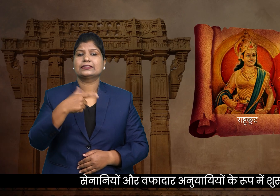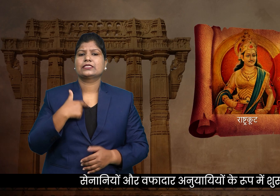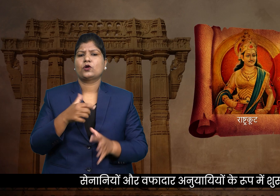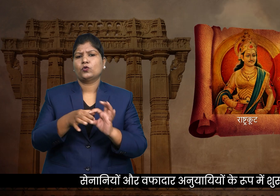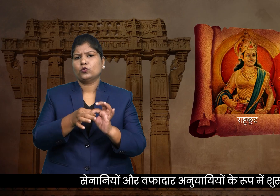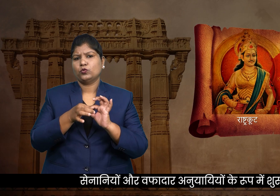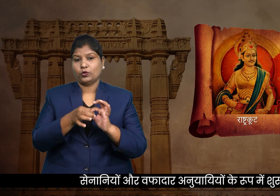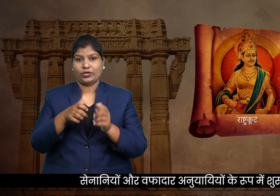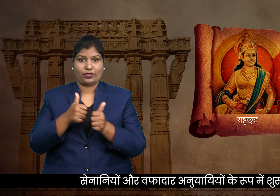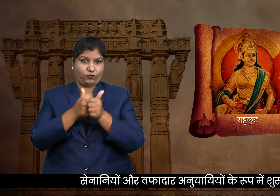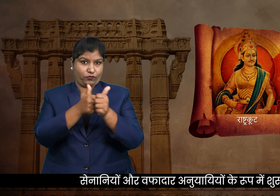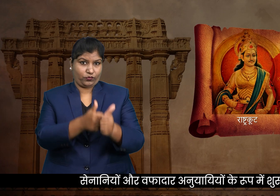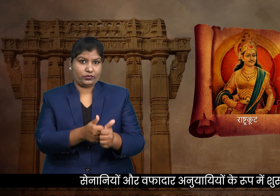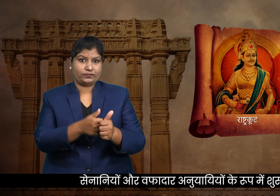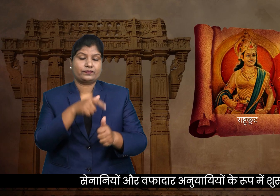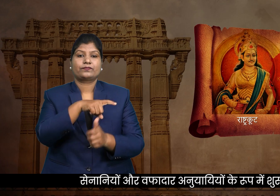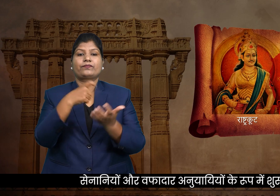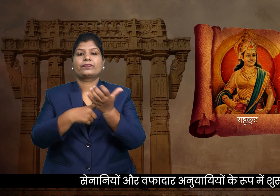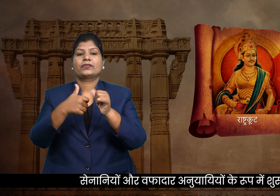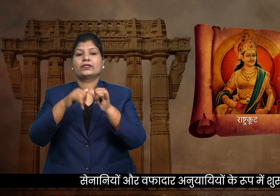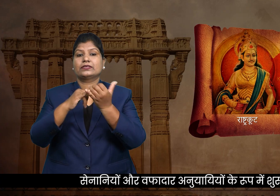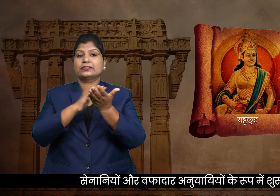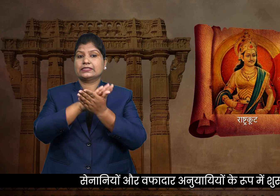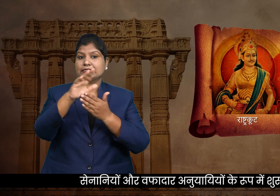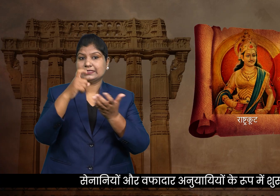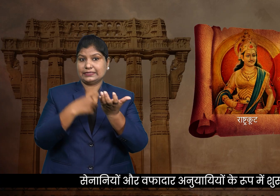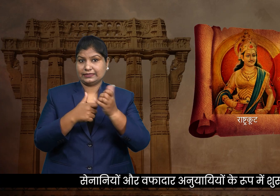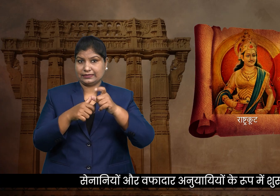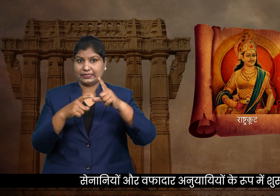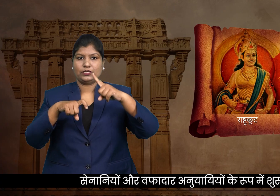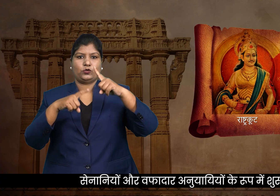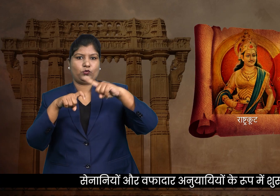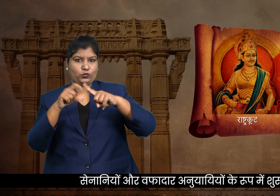और वफादार अनुयायियों के रूप में शुरुआत की।